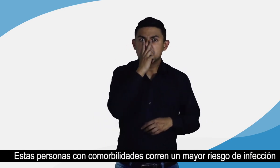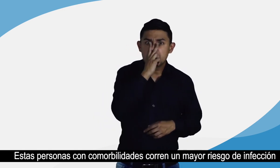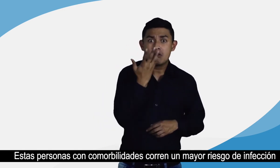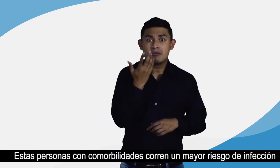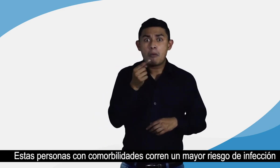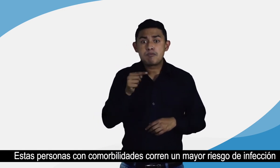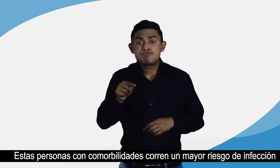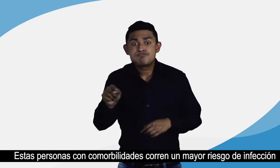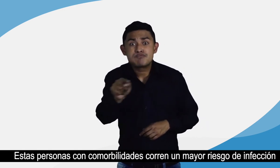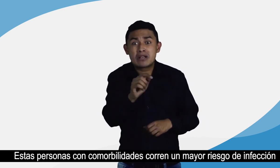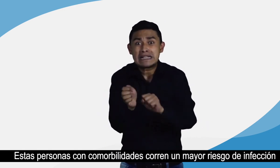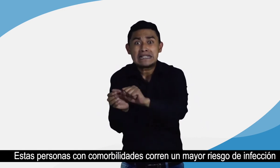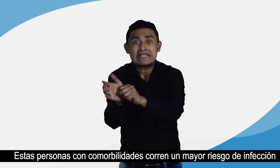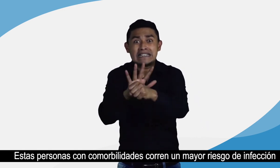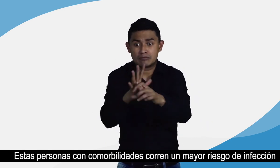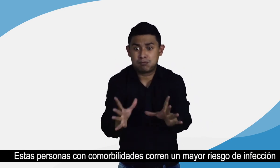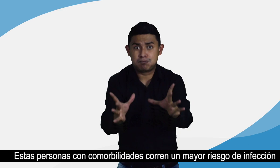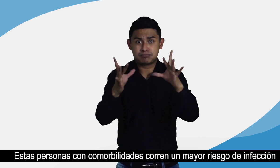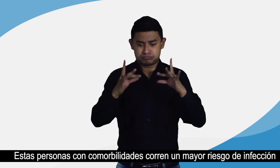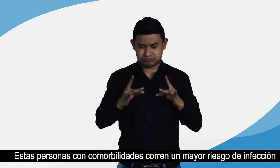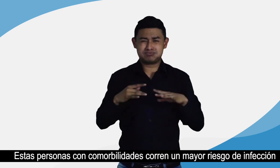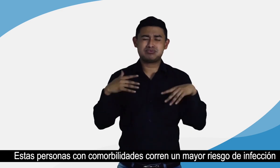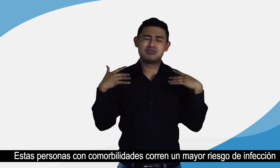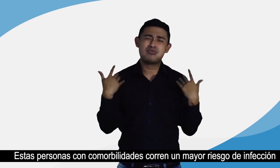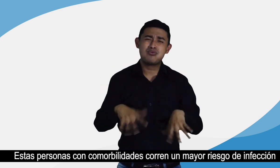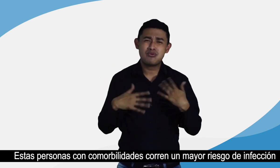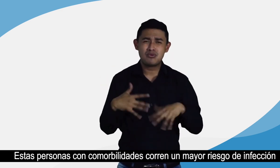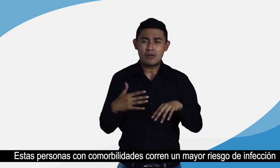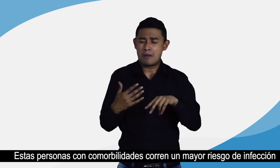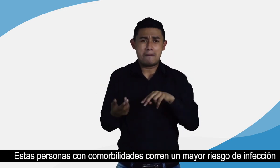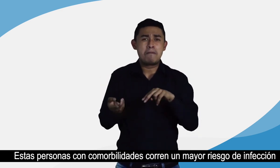Estas personas con comorbilidades corren un mayor riesgo de infección